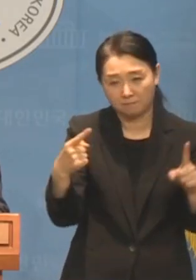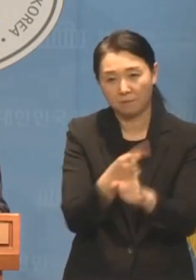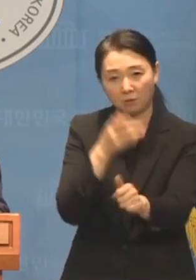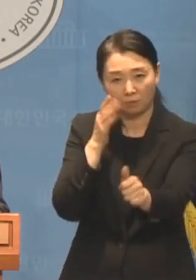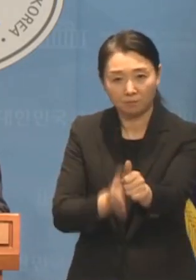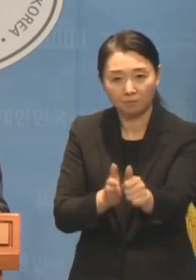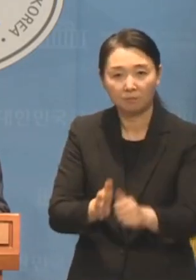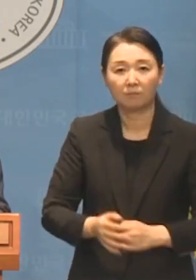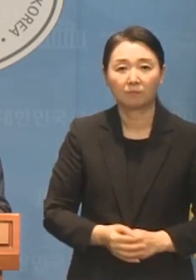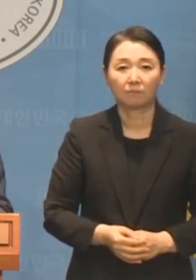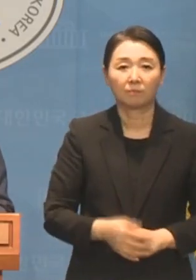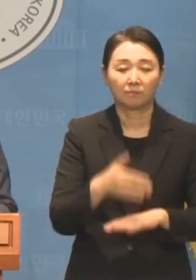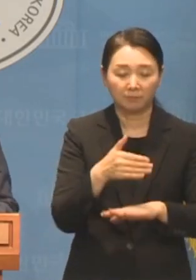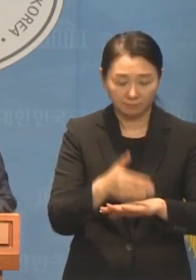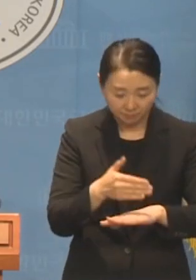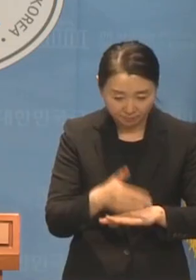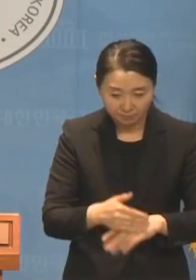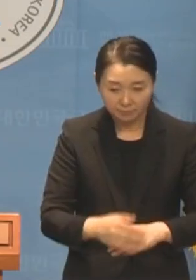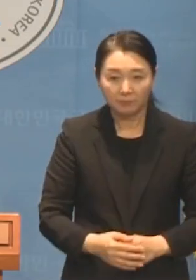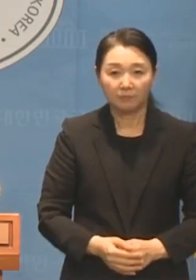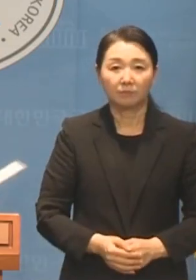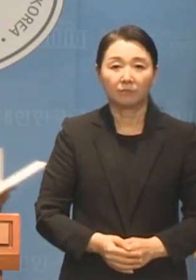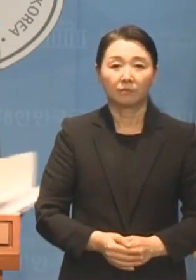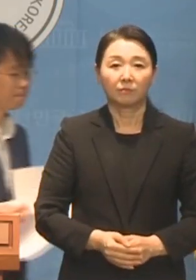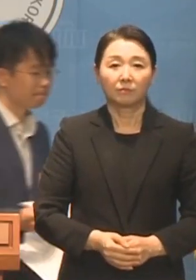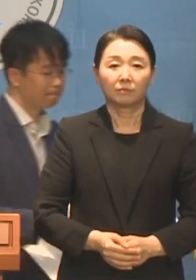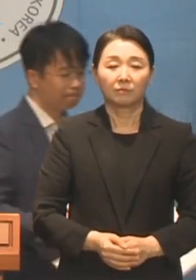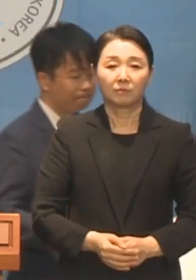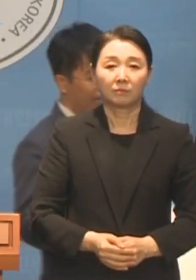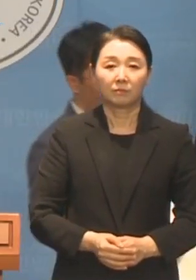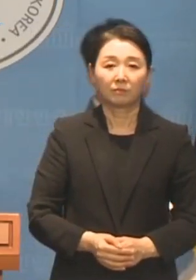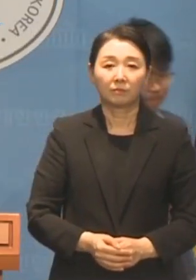것을 촉구합니다. 감사합니다.